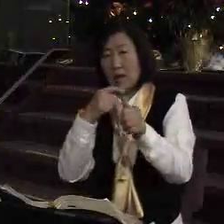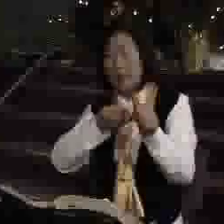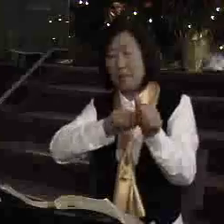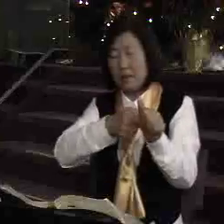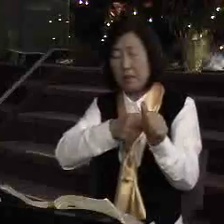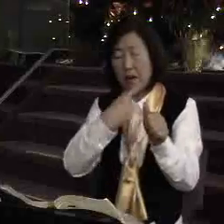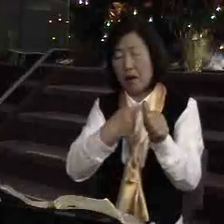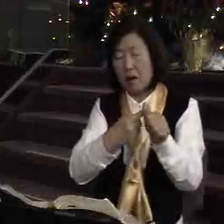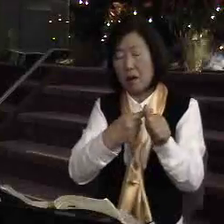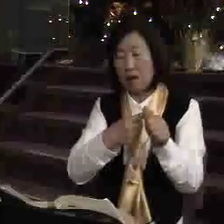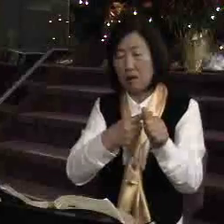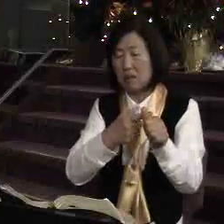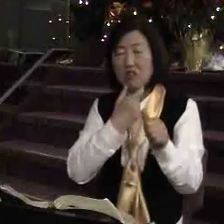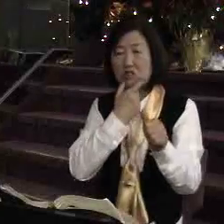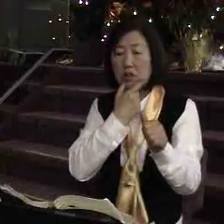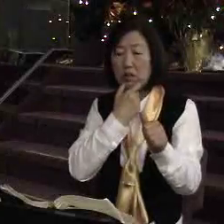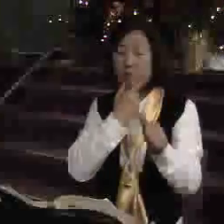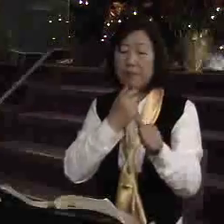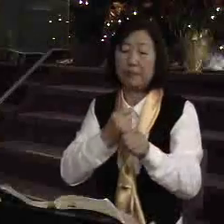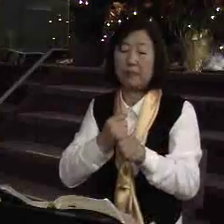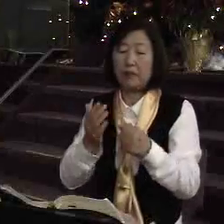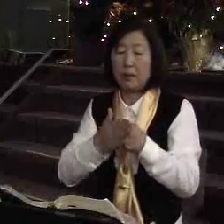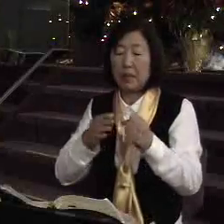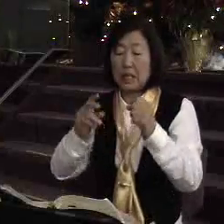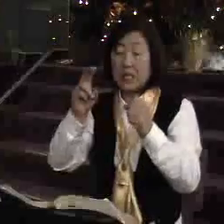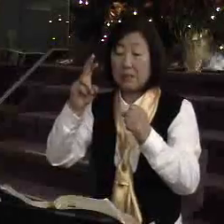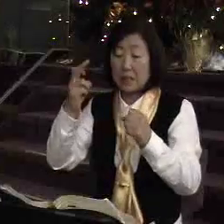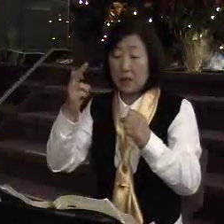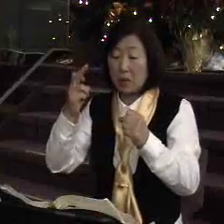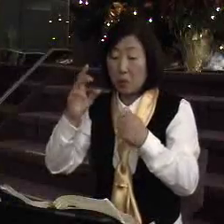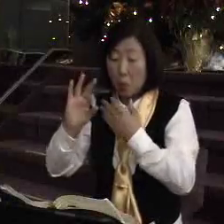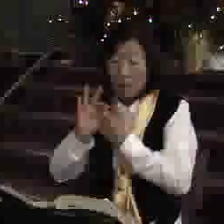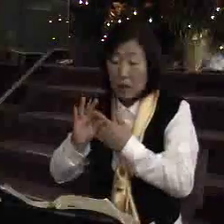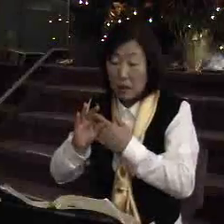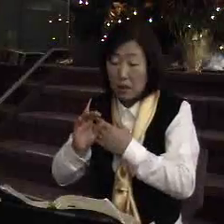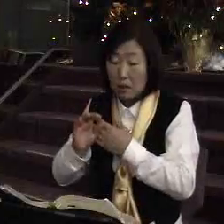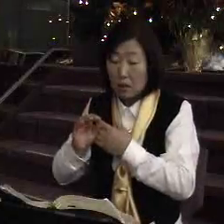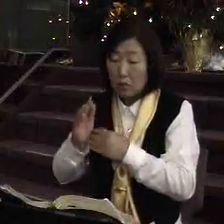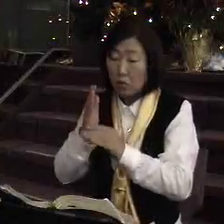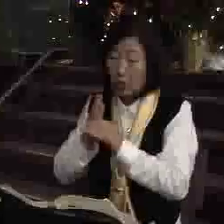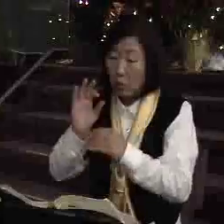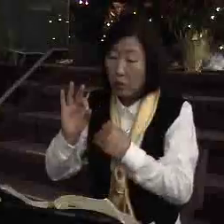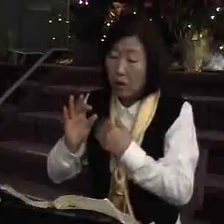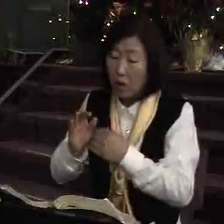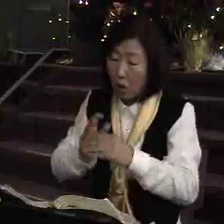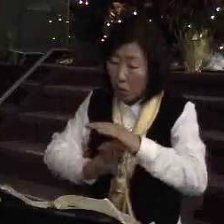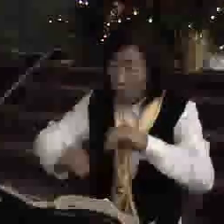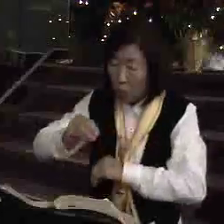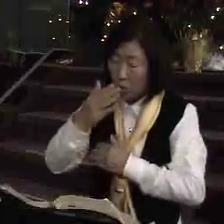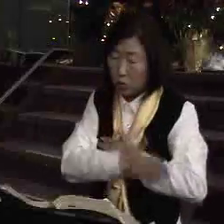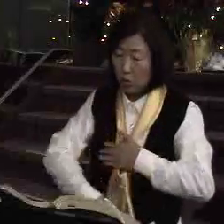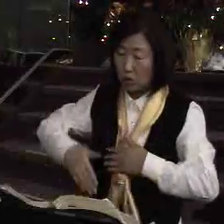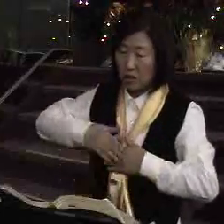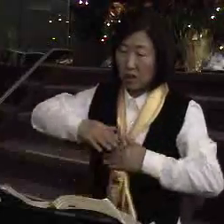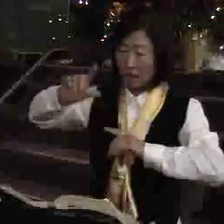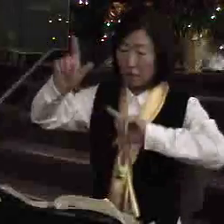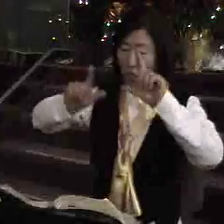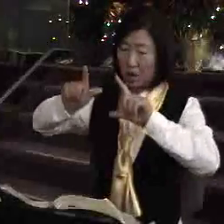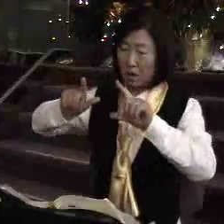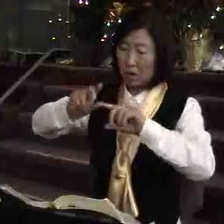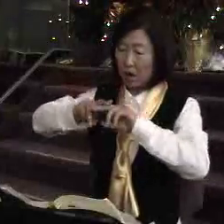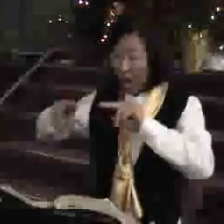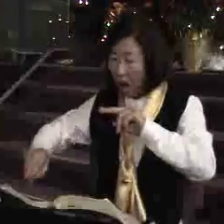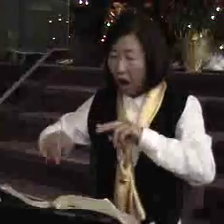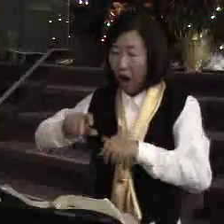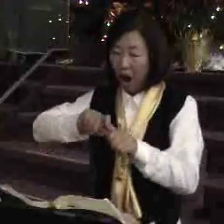마다했기 때문입니다. 12절 말씀 보실까요? 상반절을 보시면 무릇 육체의 모양을 내려하는